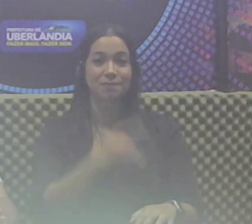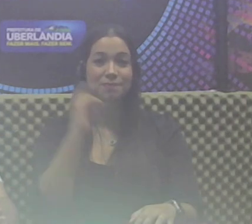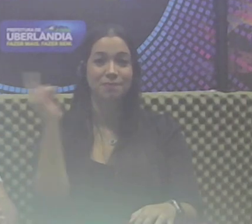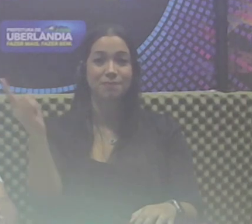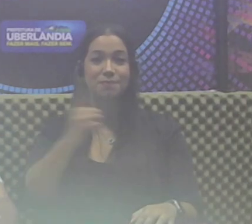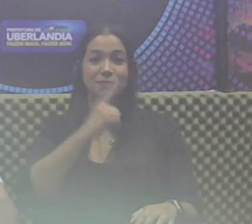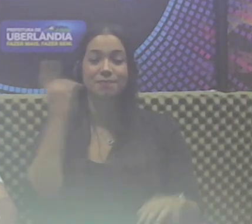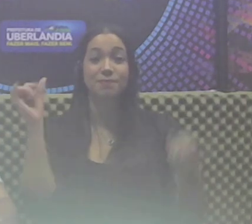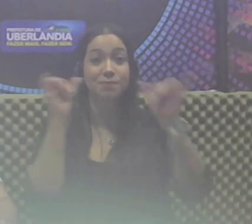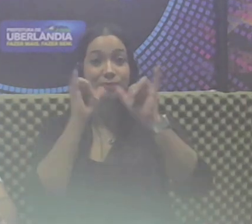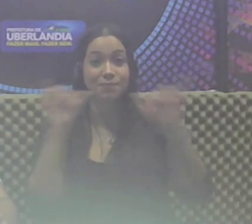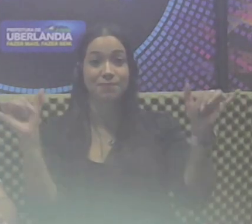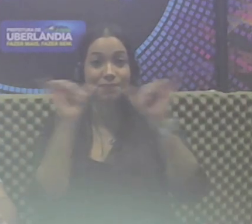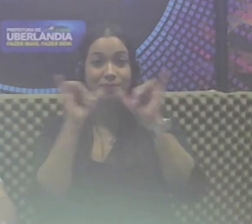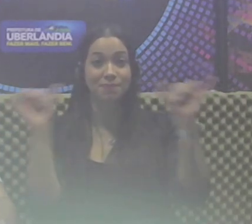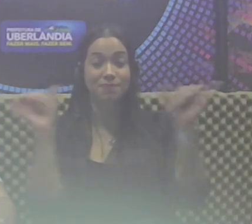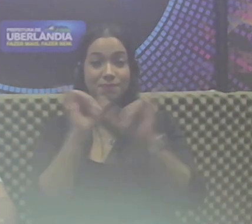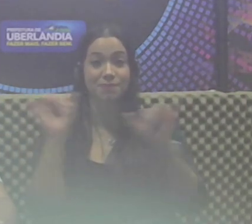Giro de